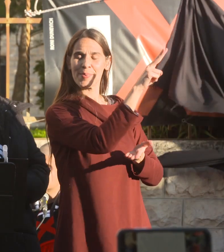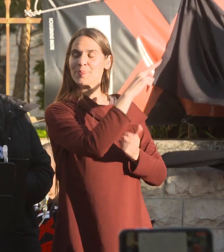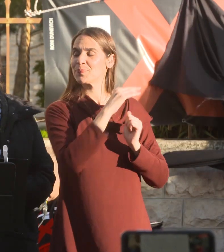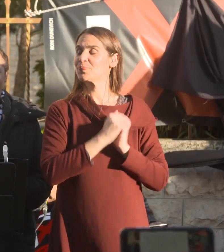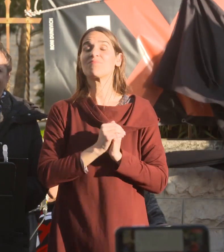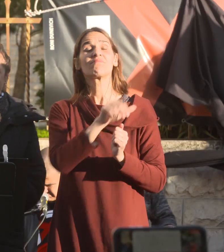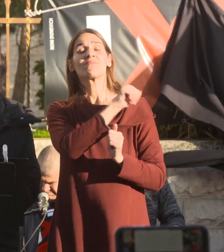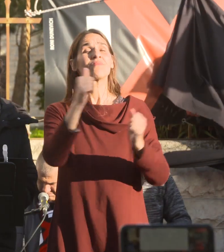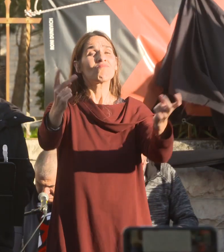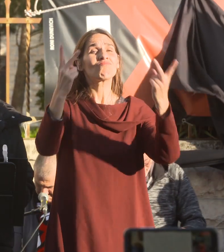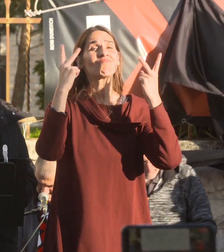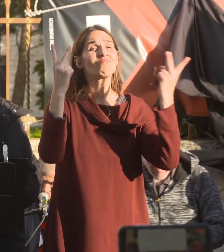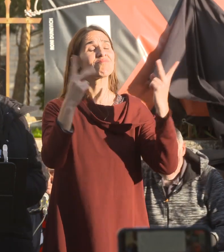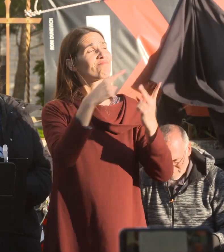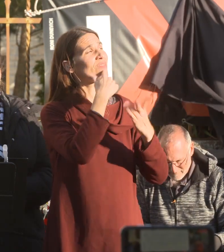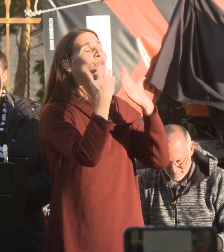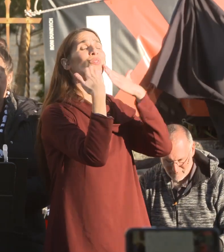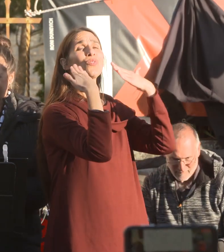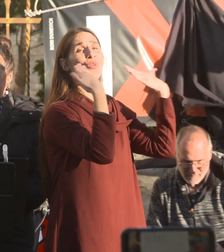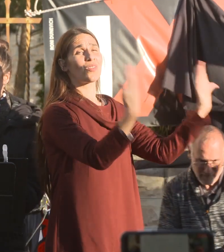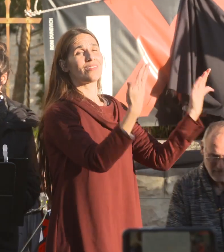לפני הכל מגיע לה תודה,